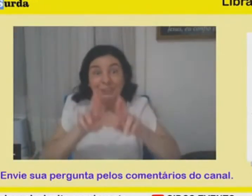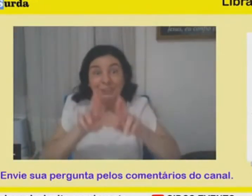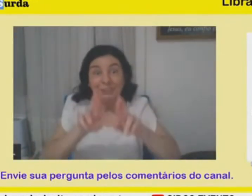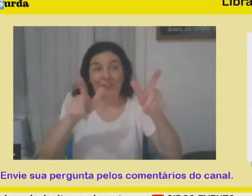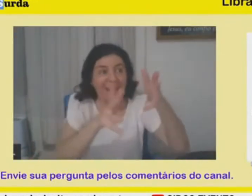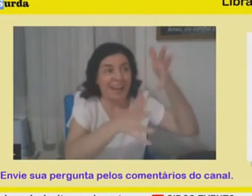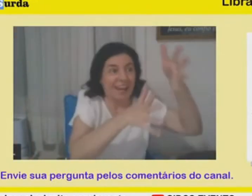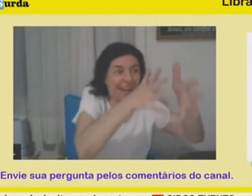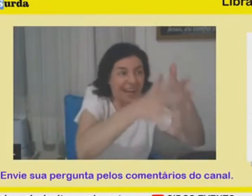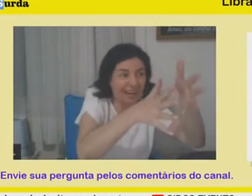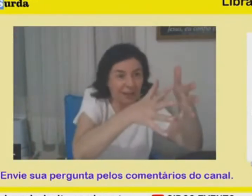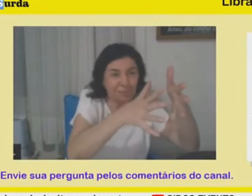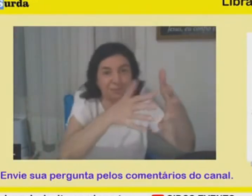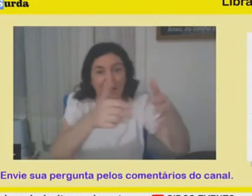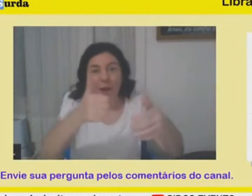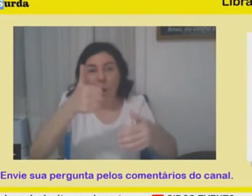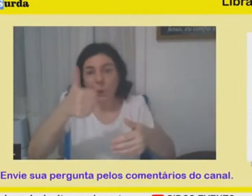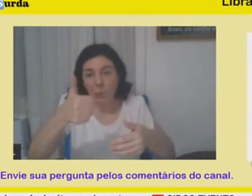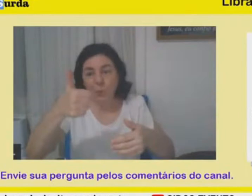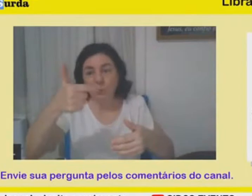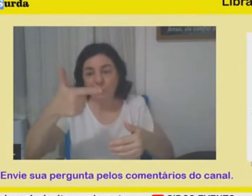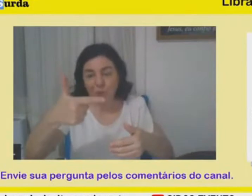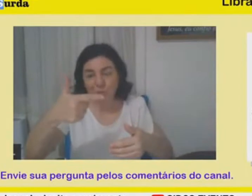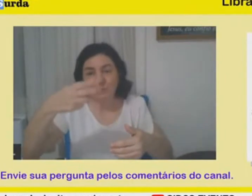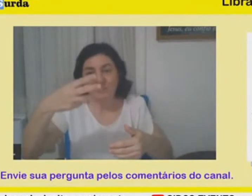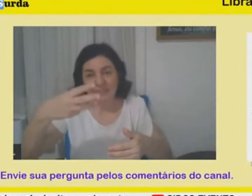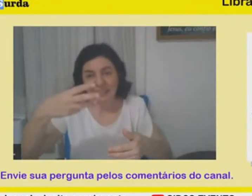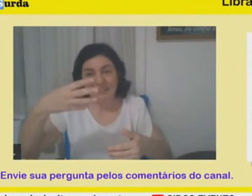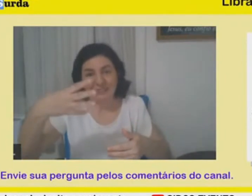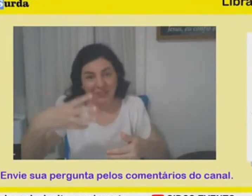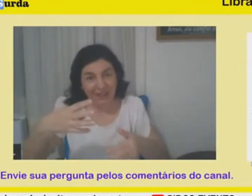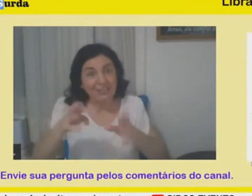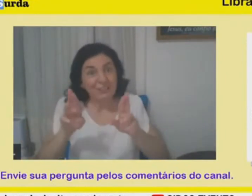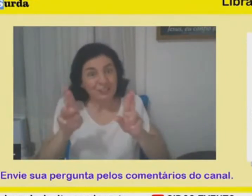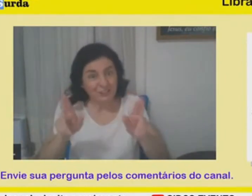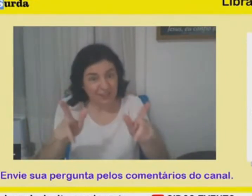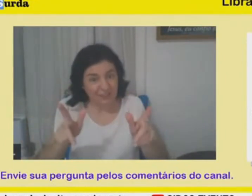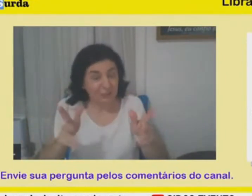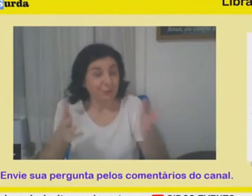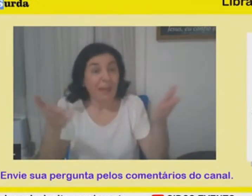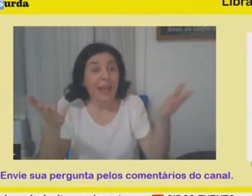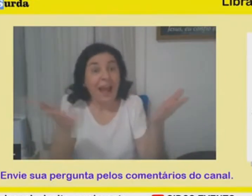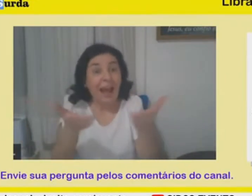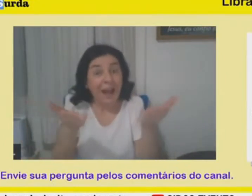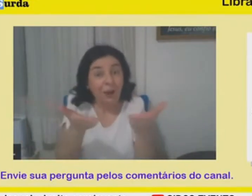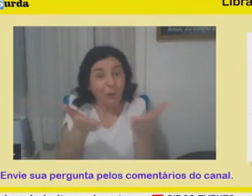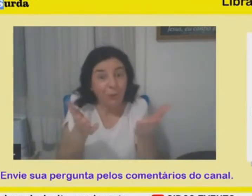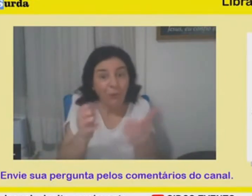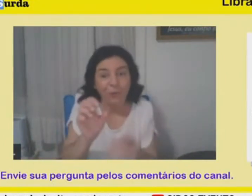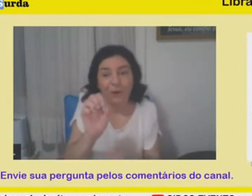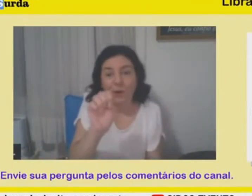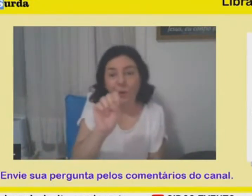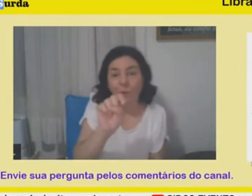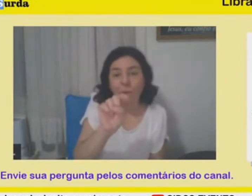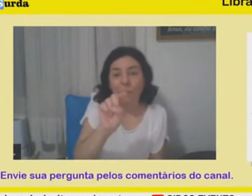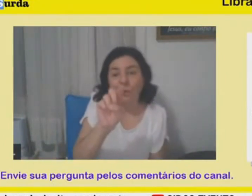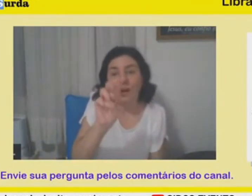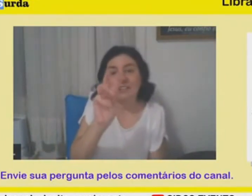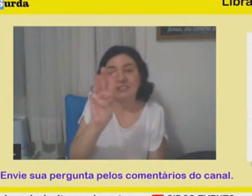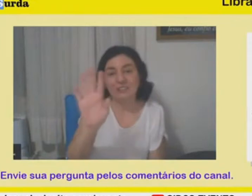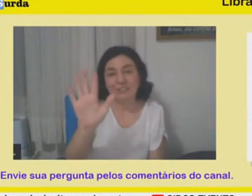Então, são diferentes. Trabalhar em língua de sinais 1, 2, 3,